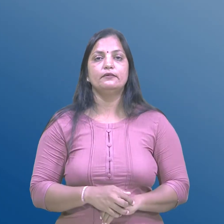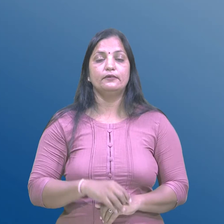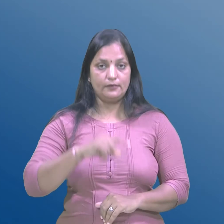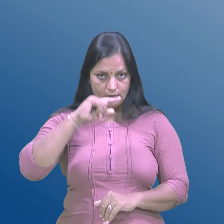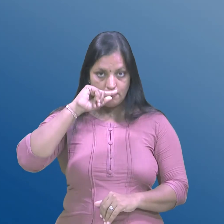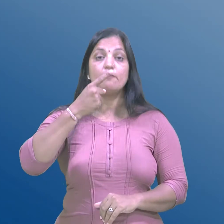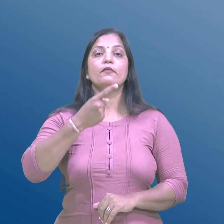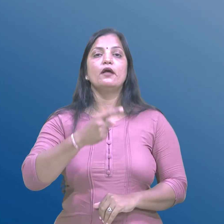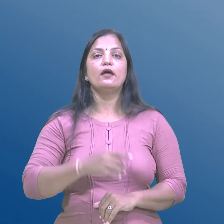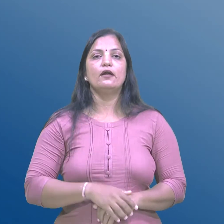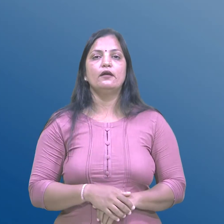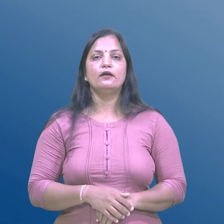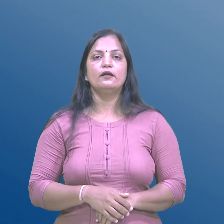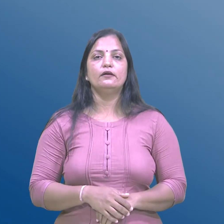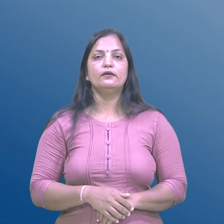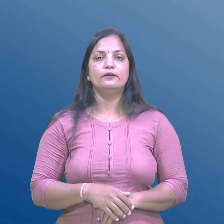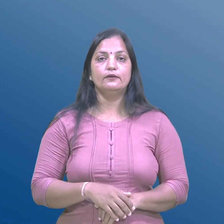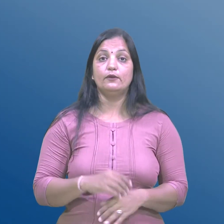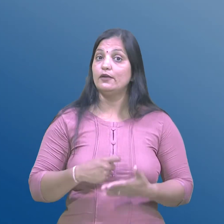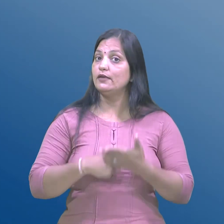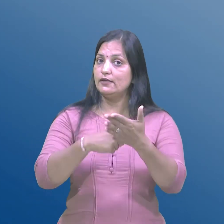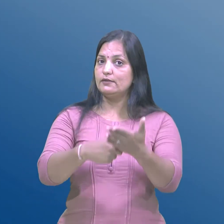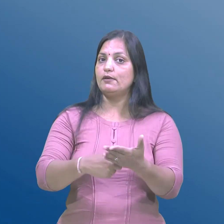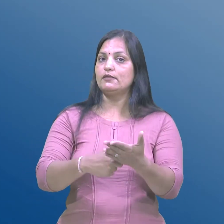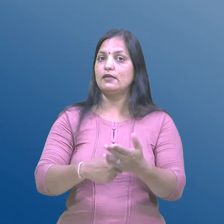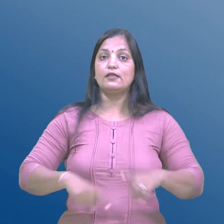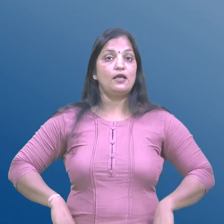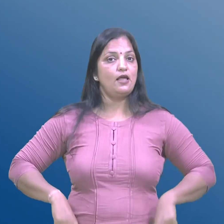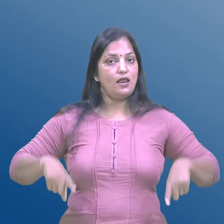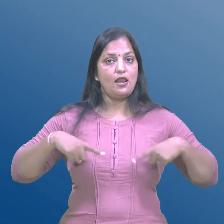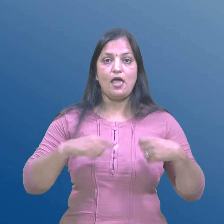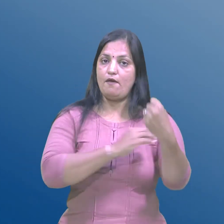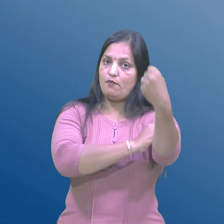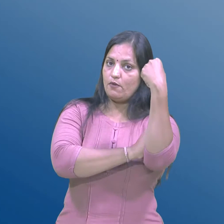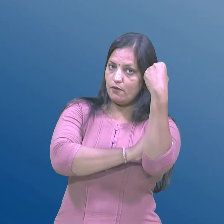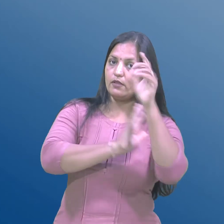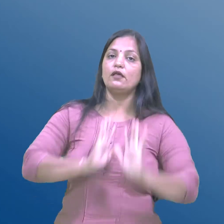ગૌરવપૂર્વક અને સન્માન સાથે જીવનનો અધિકાર ભોગવે.